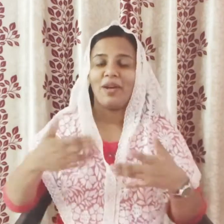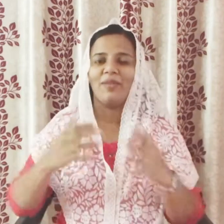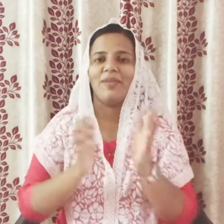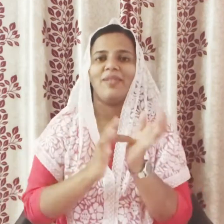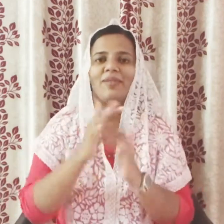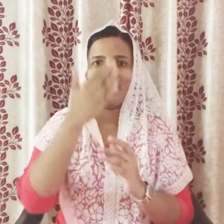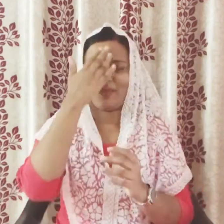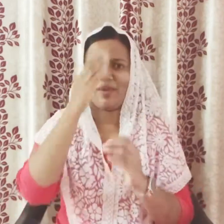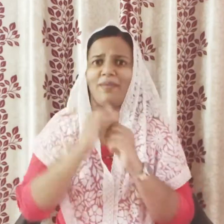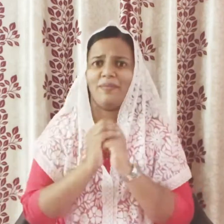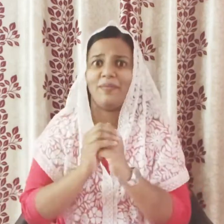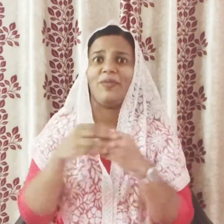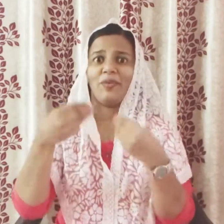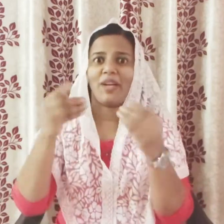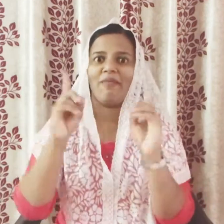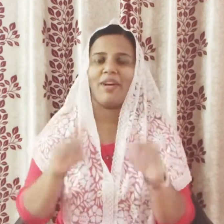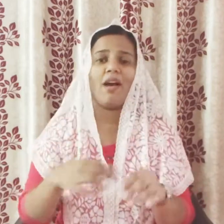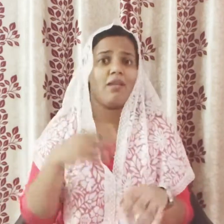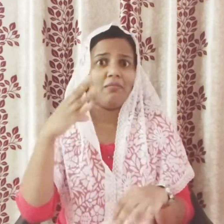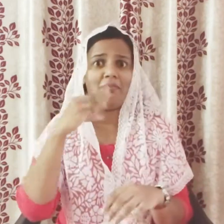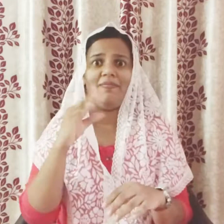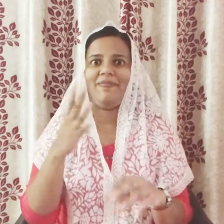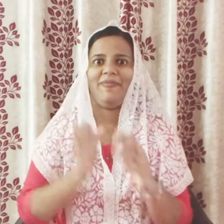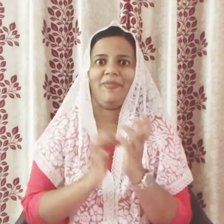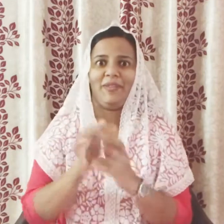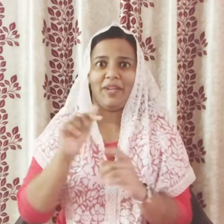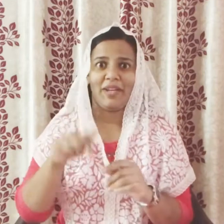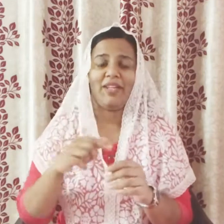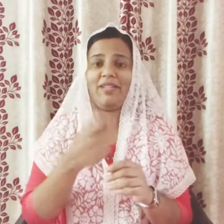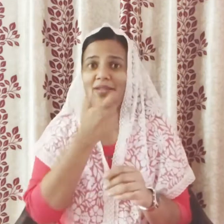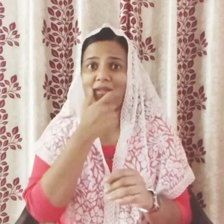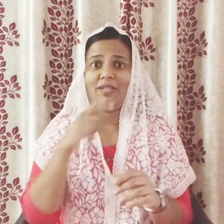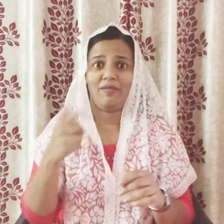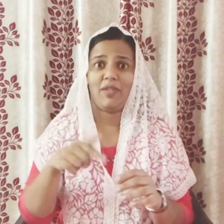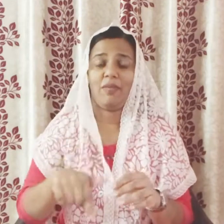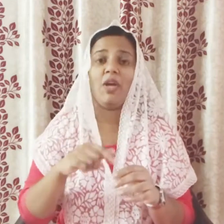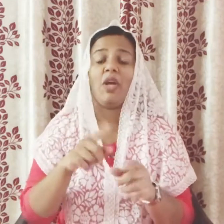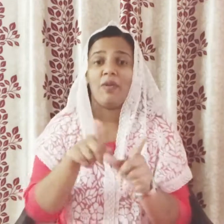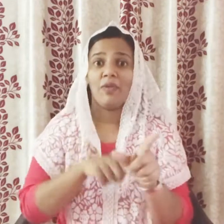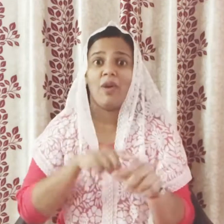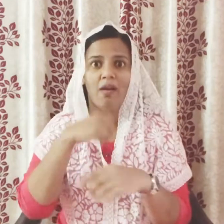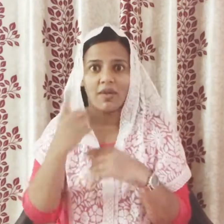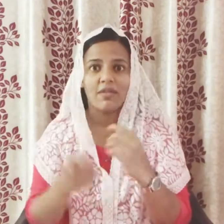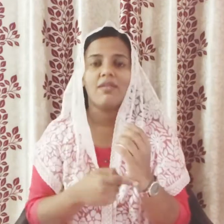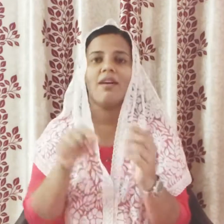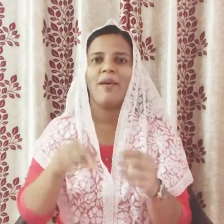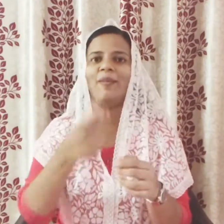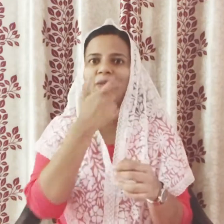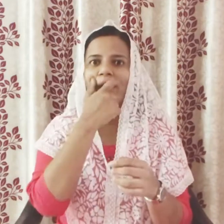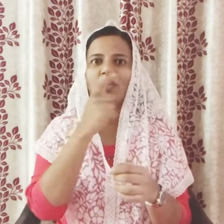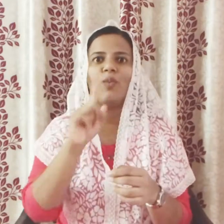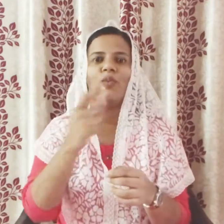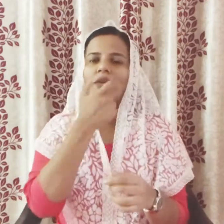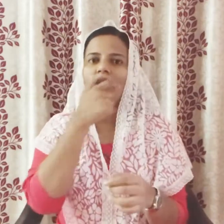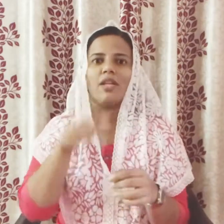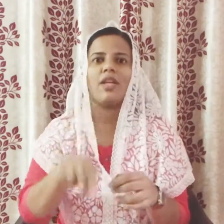വേണം എല്ലാവരും കർത്താവിനെ ആരാധിപ്പാൻ. ആരും മൗനമായിരിക്കരുത്. ഈ കർത്തൃ ദിവസം പ്രഭാതത്തിൽ ഈ വർഷത്തിൻ്റെ അവസാനത്തെ ഞായറാഴ്ചയാണ്. ഇനി ഒരു ഞായറാഴ്ചയോടെ നമുക്ക്